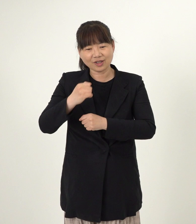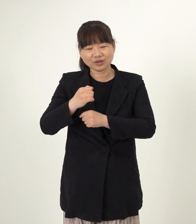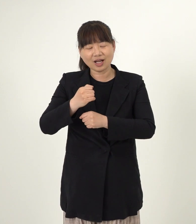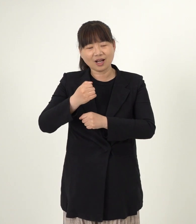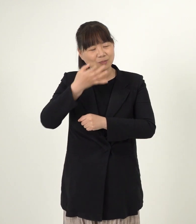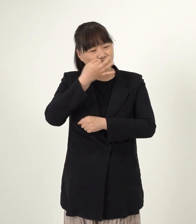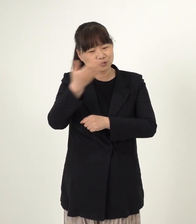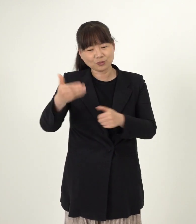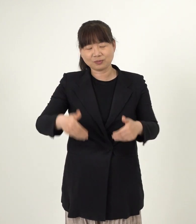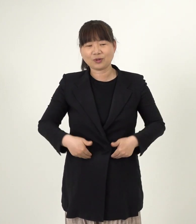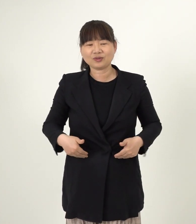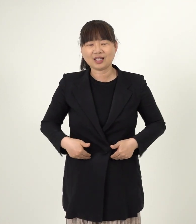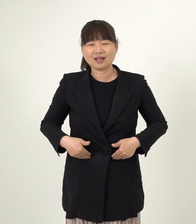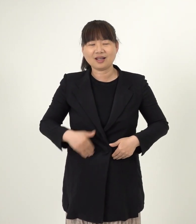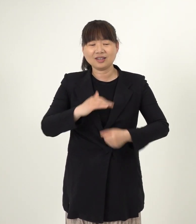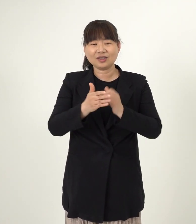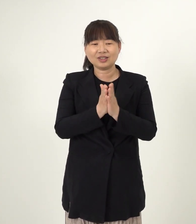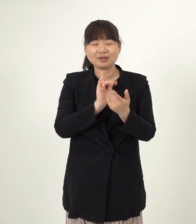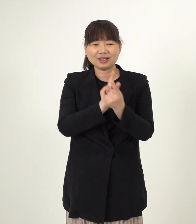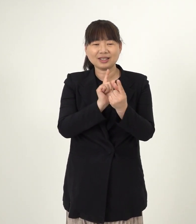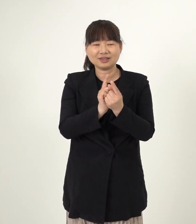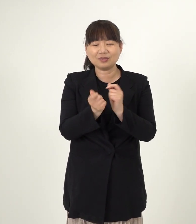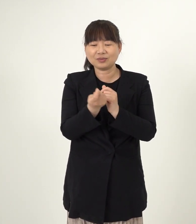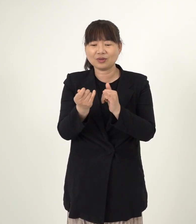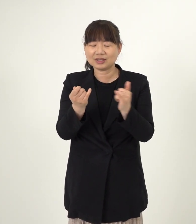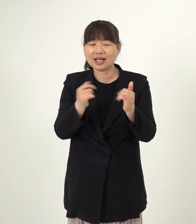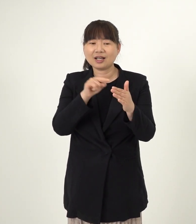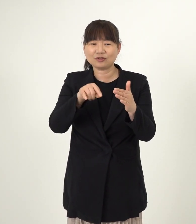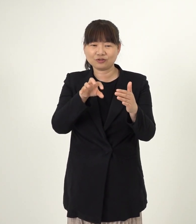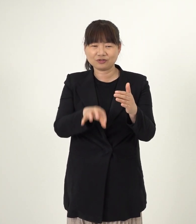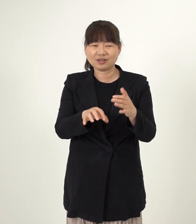우리가 성경에서 만날 수 있는 몇 안 되는 인물 중에